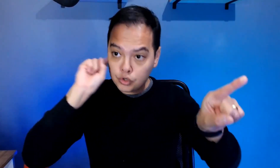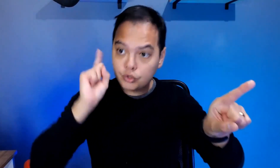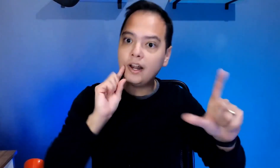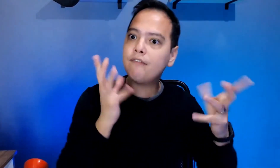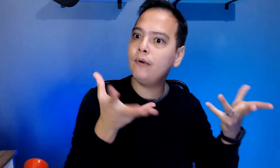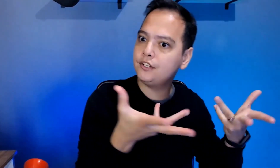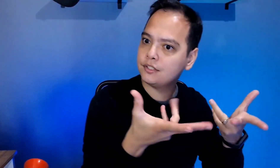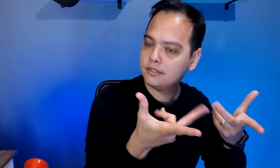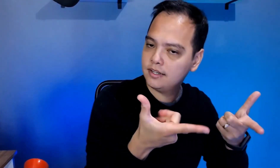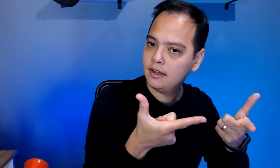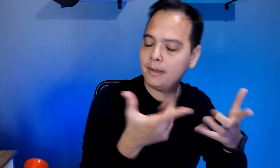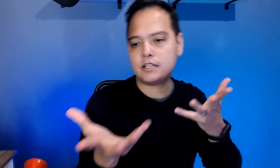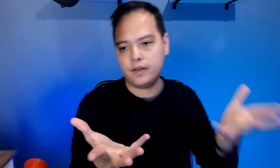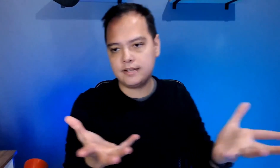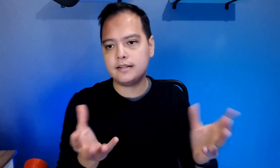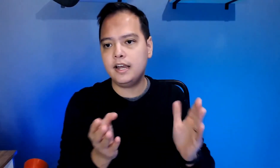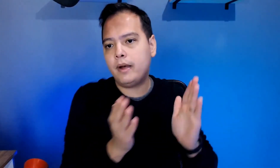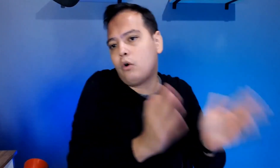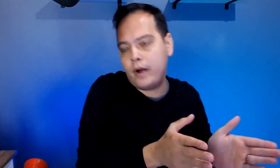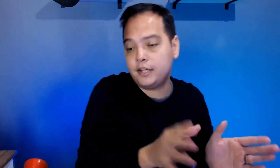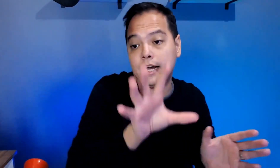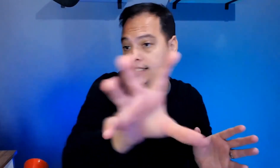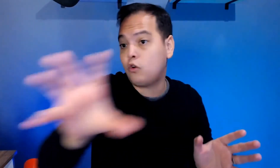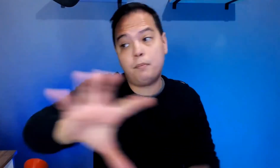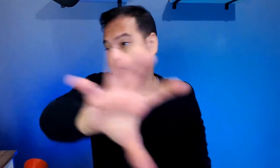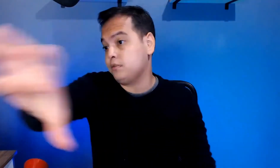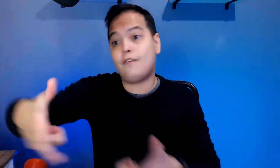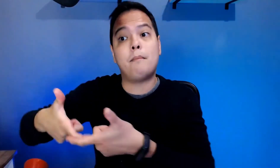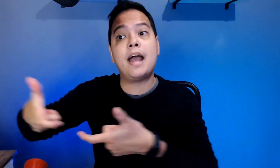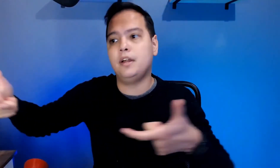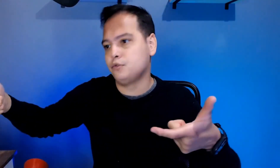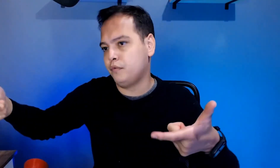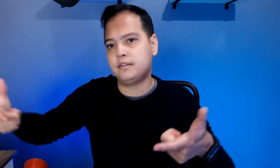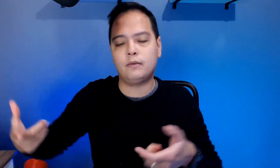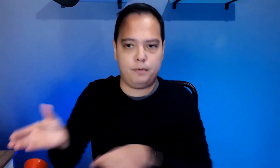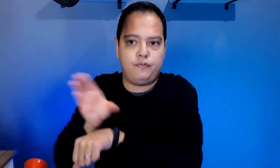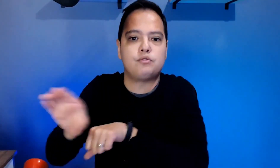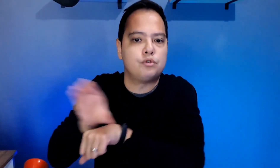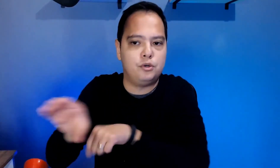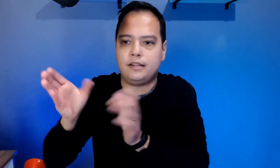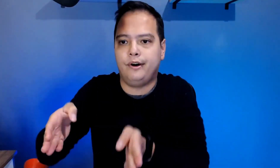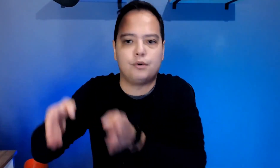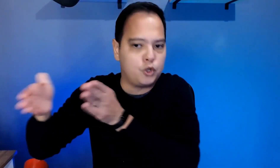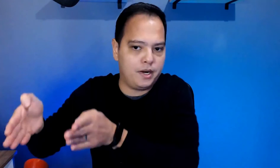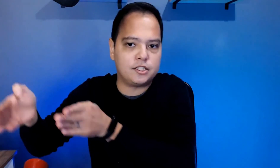ele é fluente, mas às vezes ele não é eloquente, assim como pode acontecer com a maioria dos ouvintes. Tanto é que o pessoal faz curso de oratória, curso de comunicação para